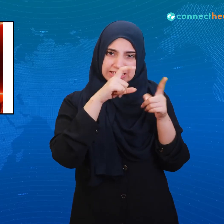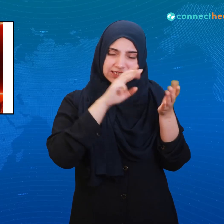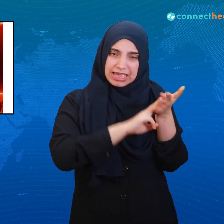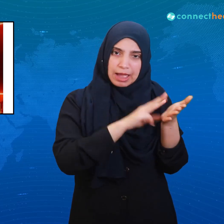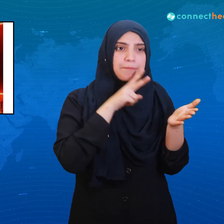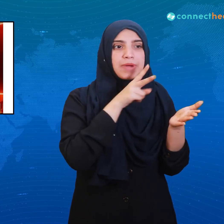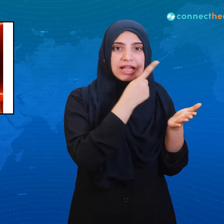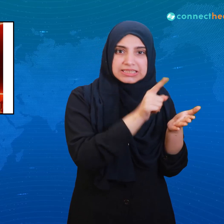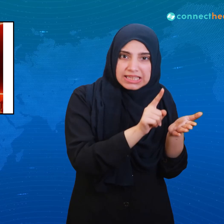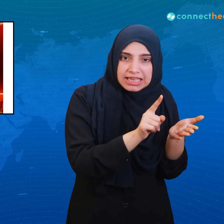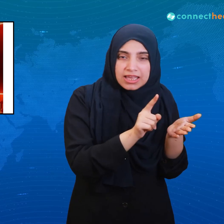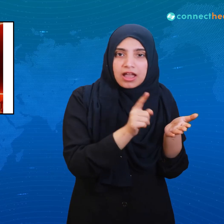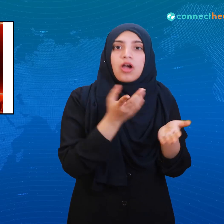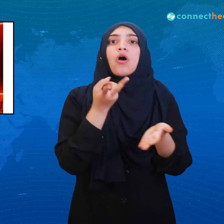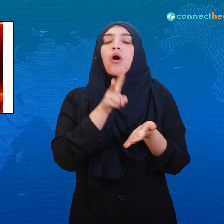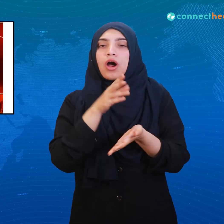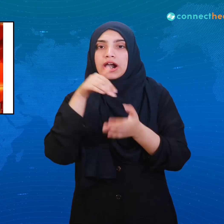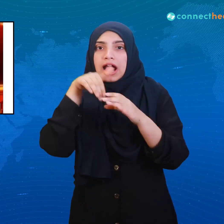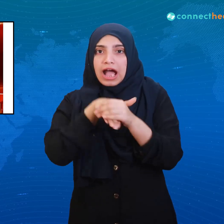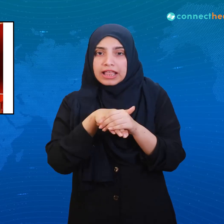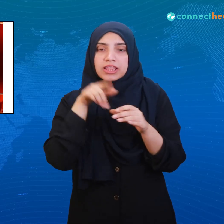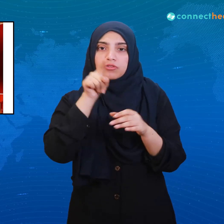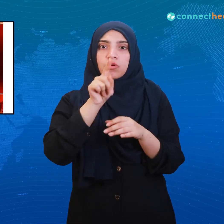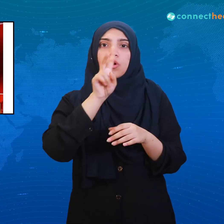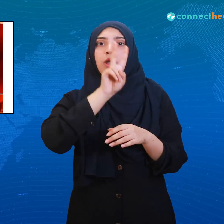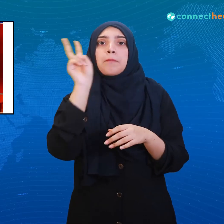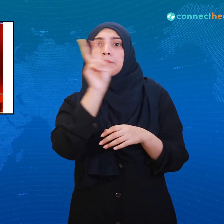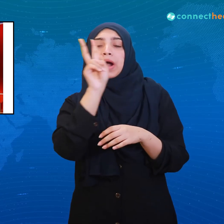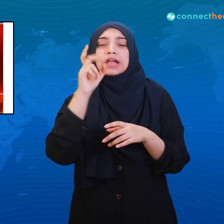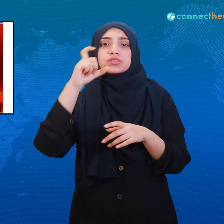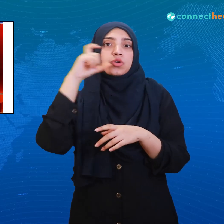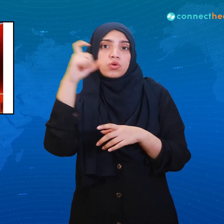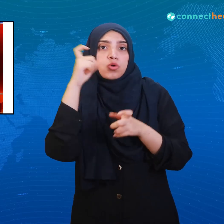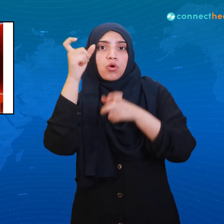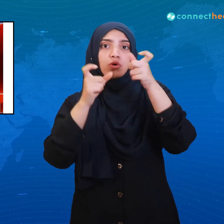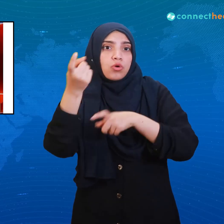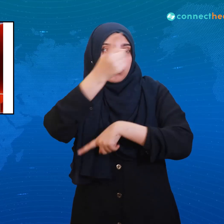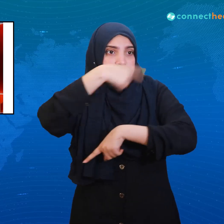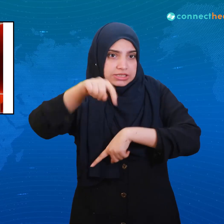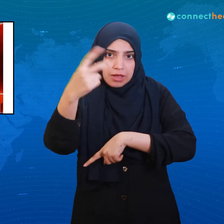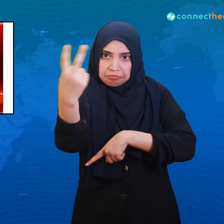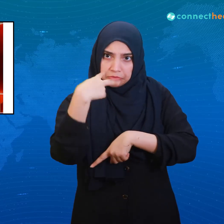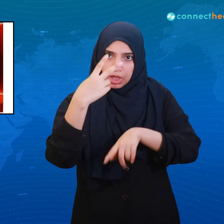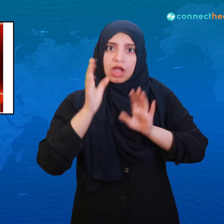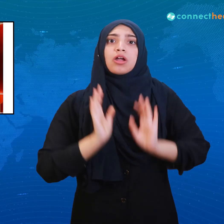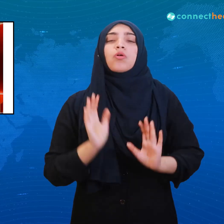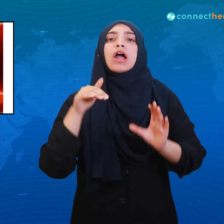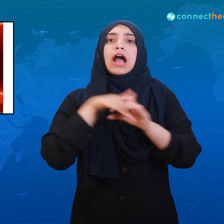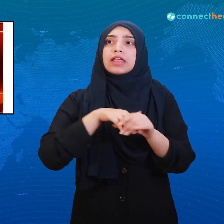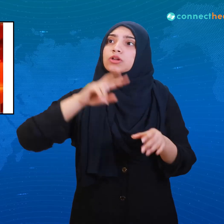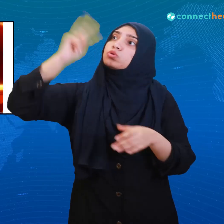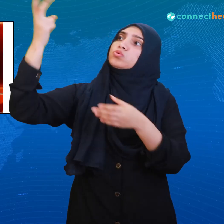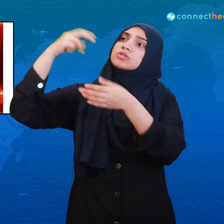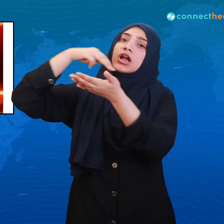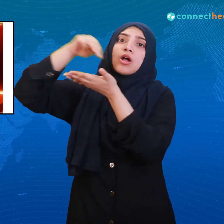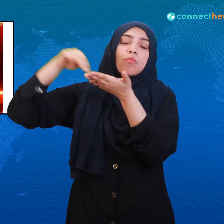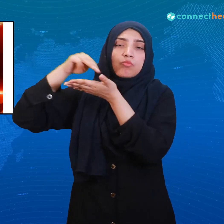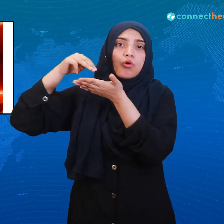साहब, क्या ये 22 करोड़ लोगों की ये रियासत इतनी नहीं वो नज़ार है कि बाहर की ताकतें यहाँ पर बैठकर हुकूमतें बदल